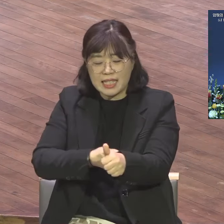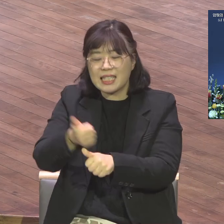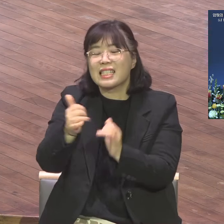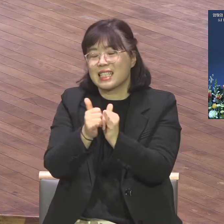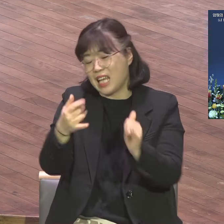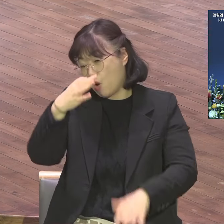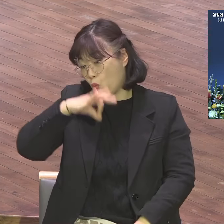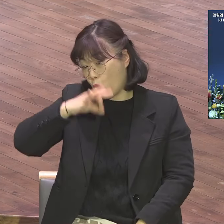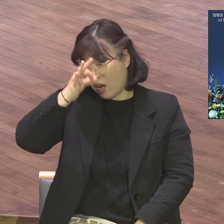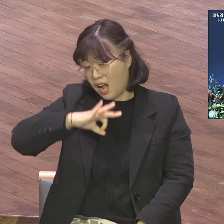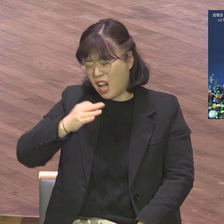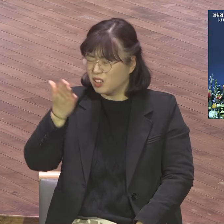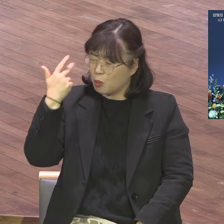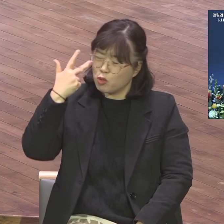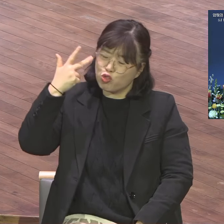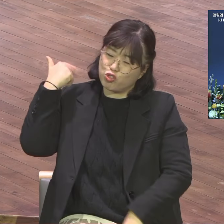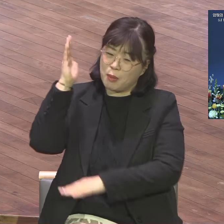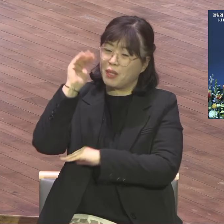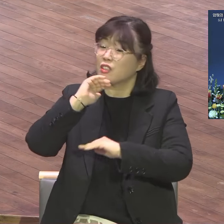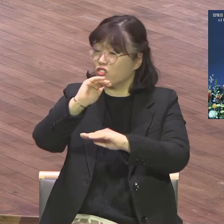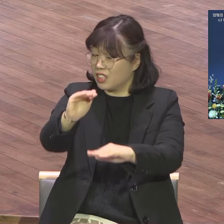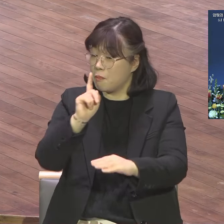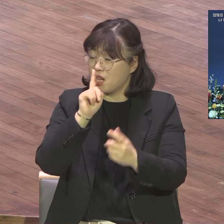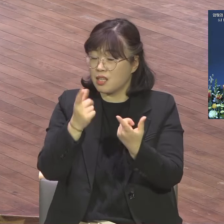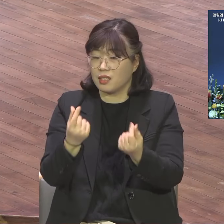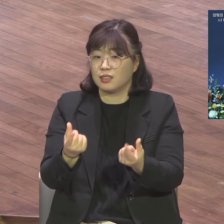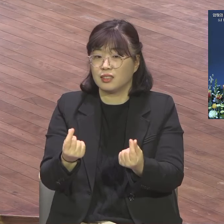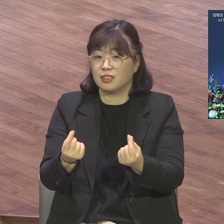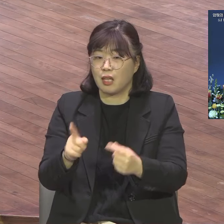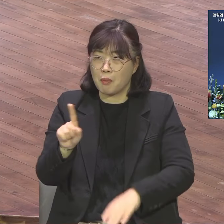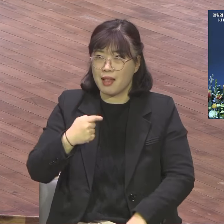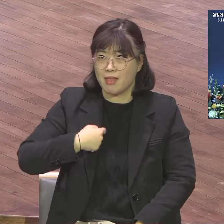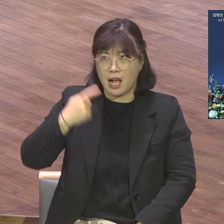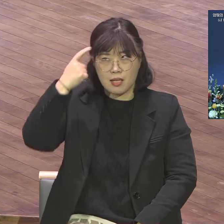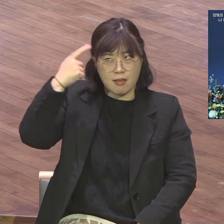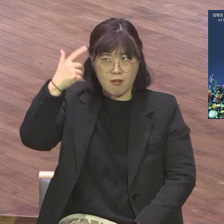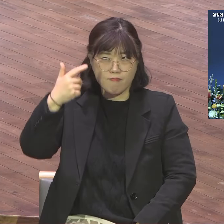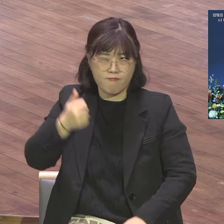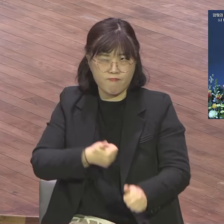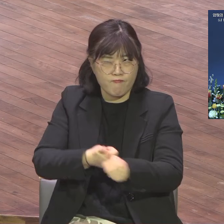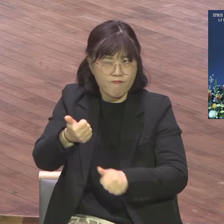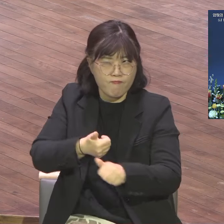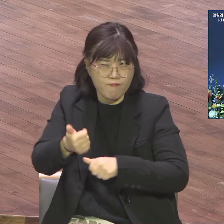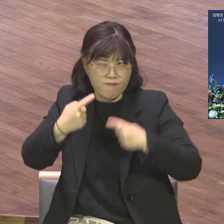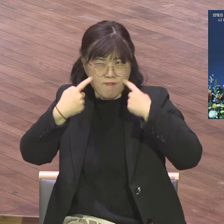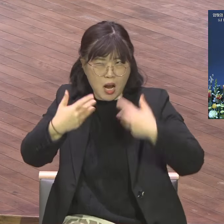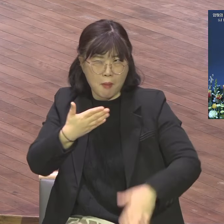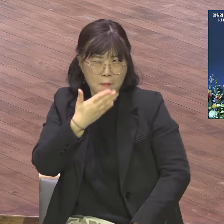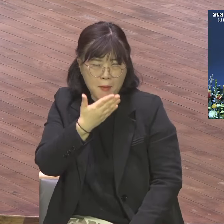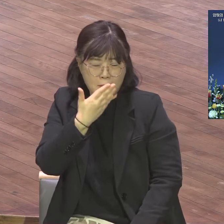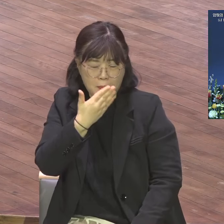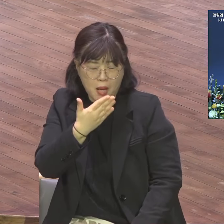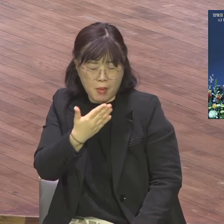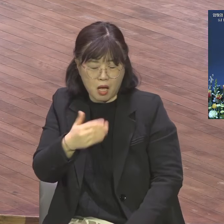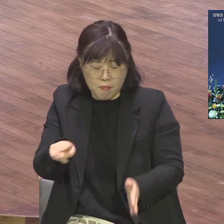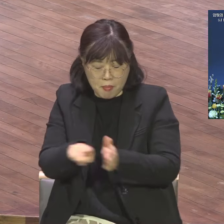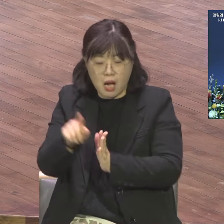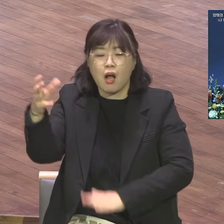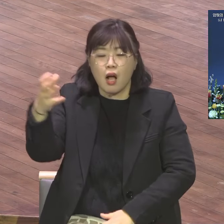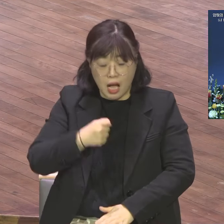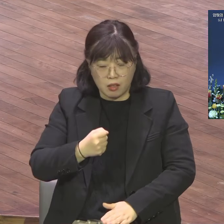발걸음을 내딛으면 하나님의 뭐요? 스케일을 체험하게 돼요. 이 좁은 땅에서